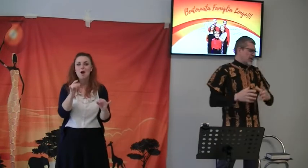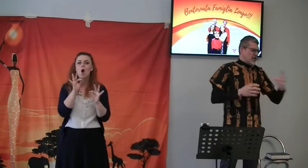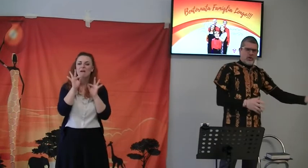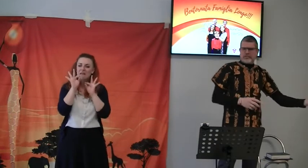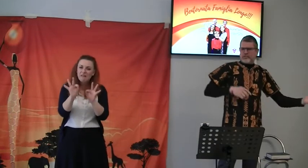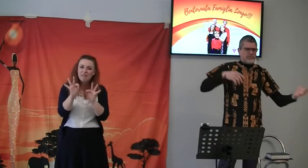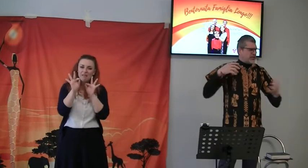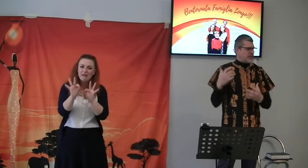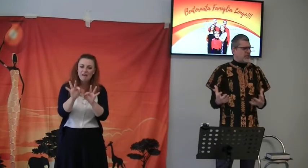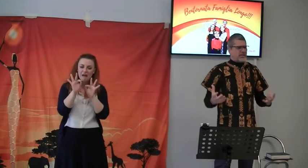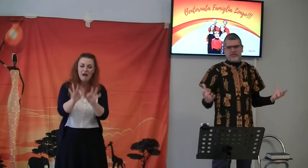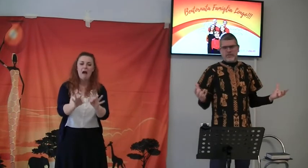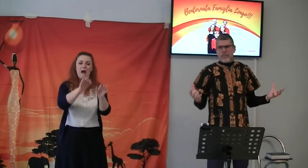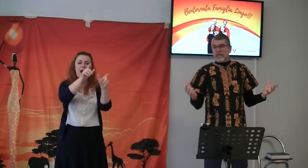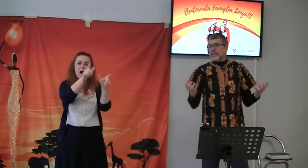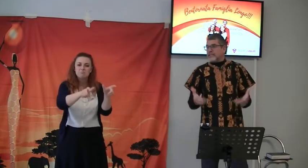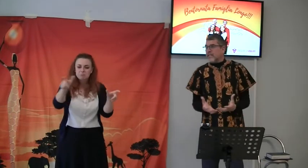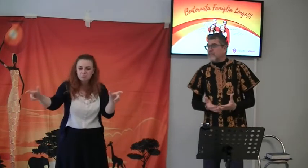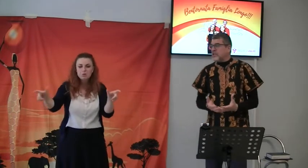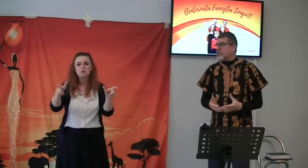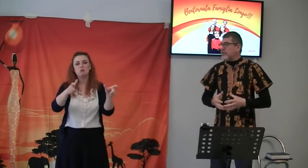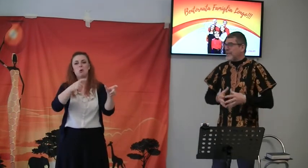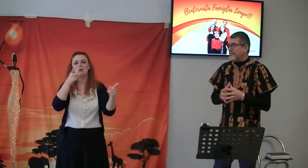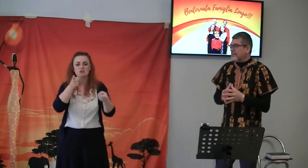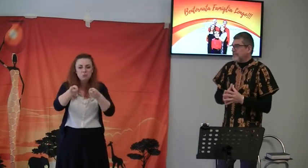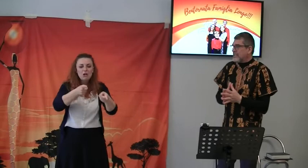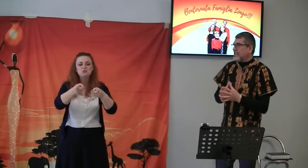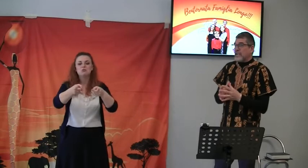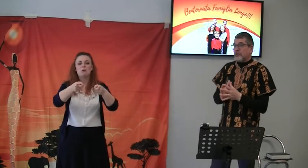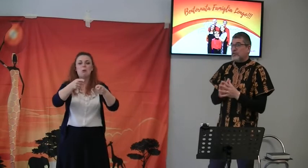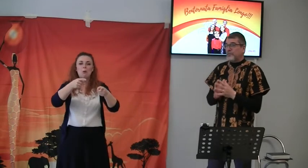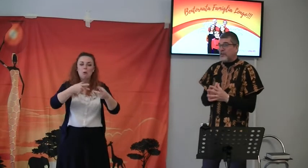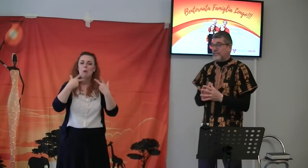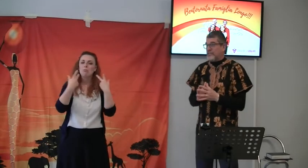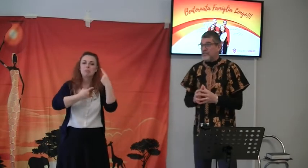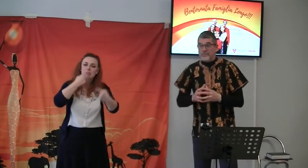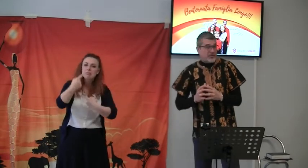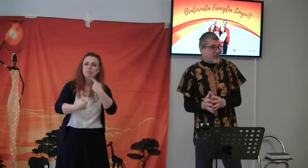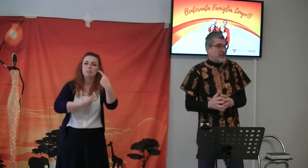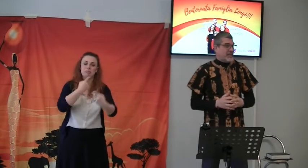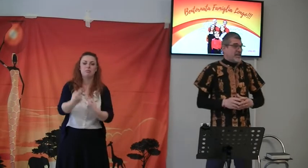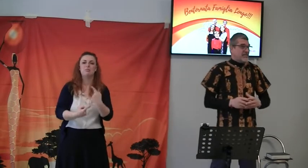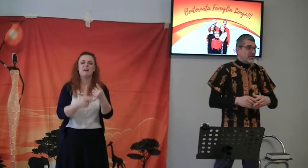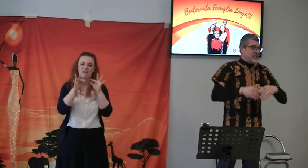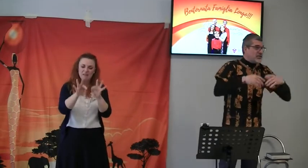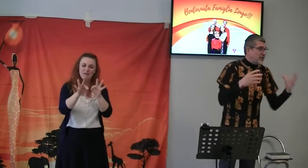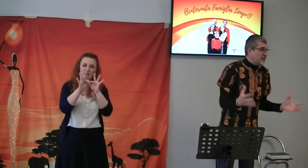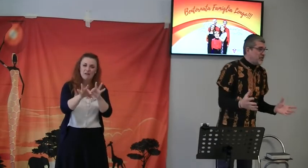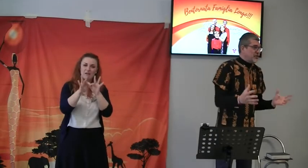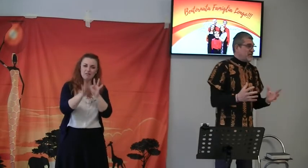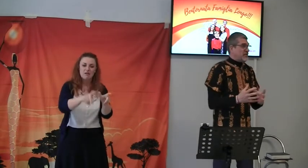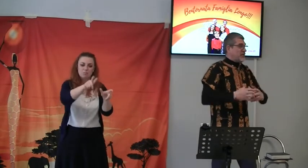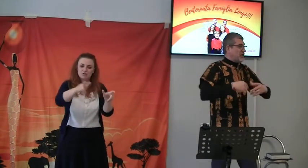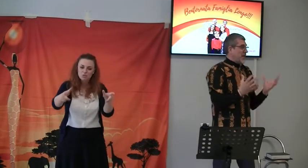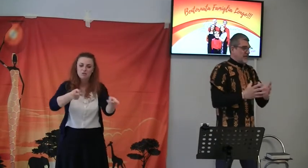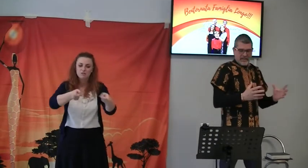criticare sulle cose, sulle persone. No, in Italia invece c'è una critica che è molto forte verso le persone, verso le